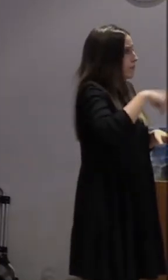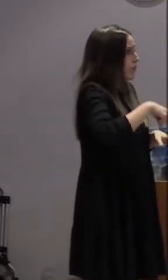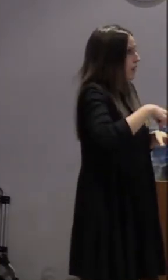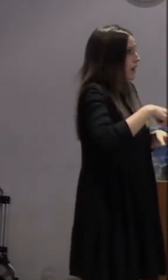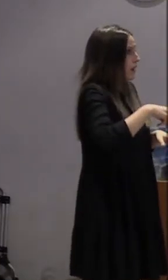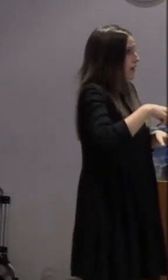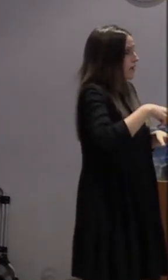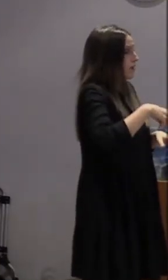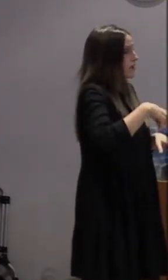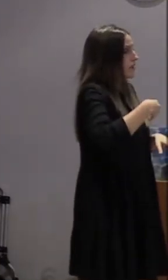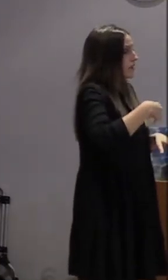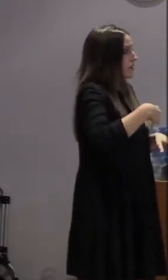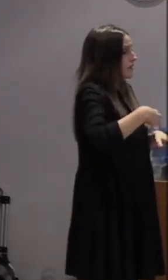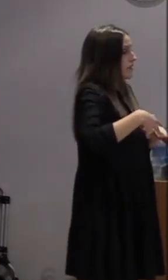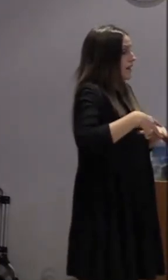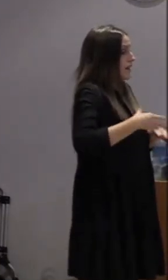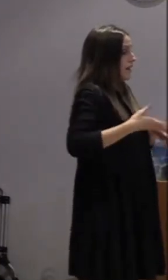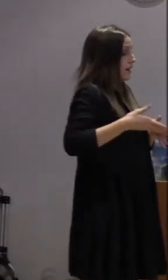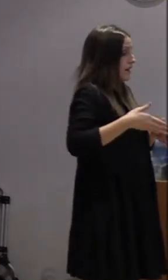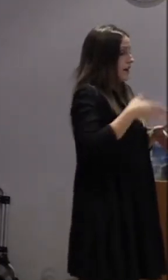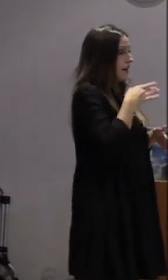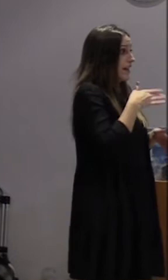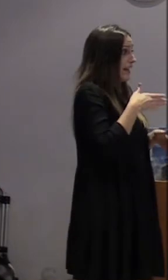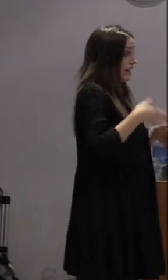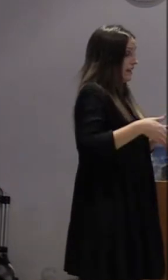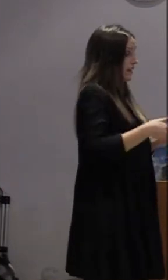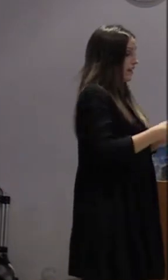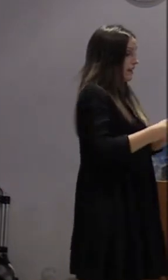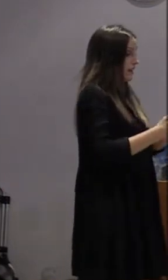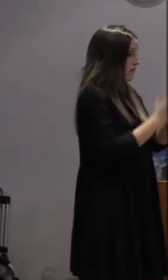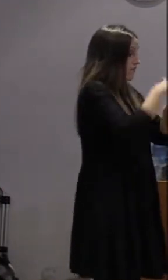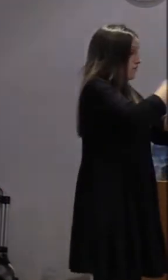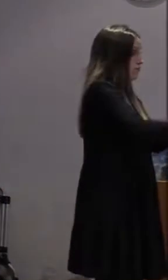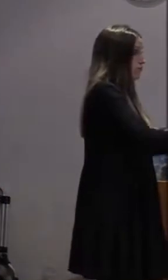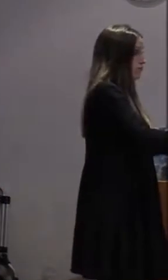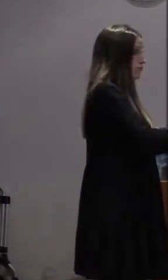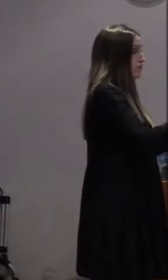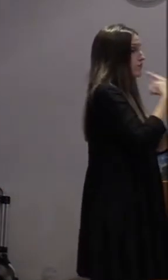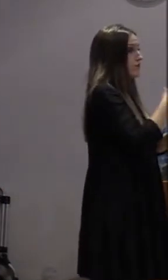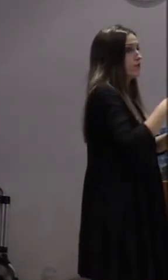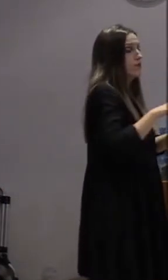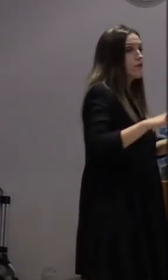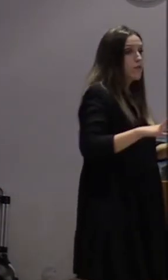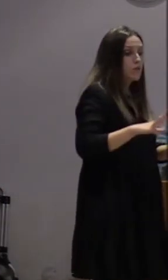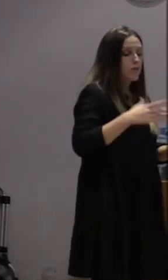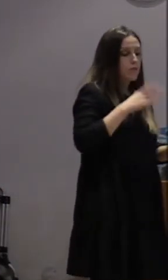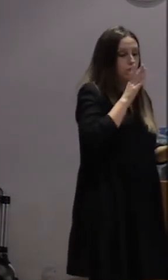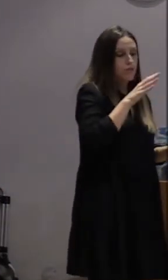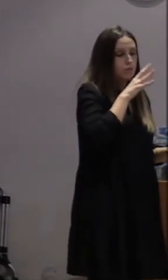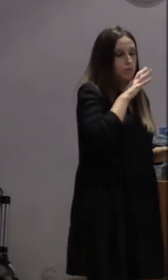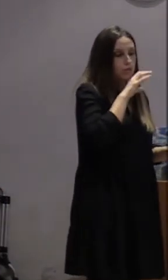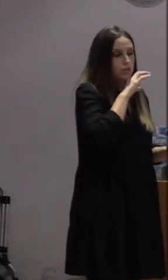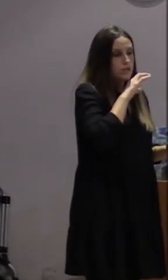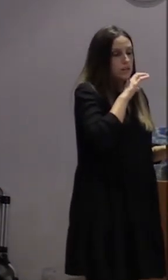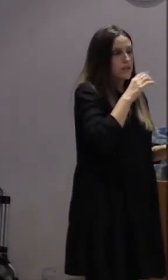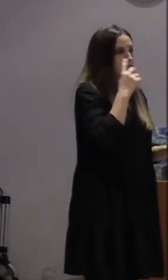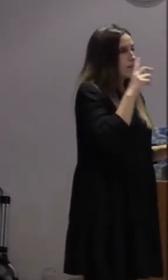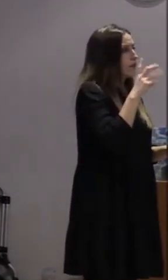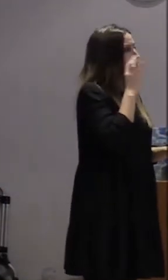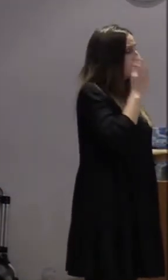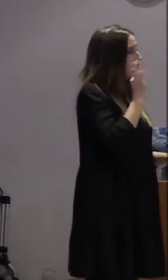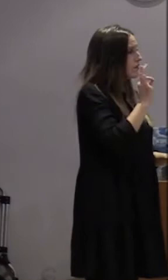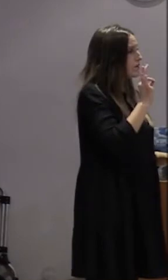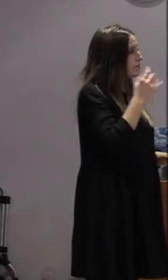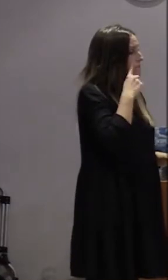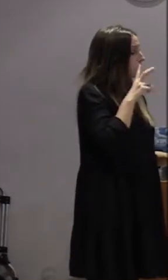ha desbordado el arroyo que va a pasar por Polar. Más de uno, a lo mejor, por curiosidad, aunque te digan que tengan cuidado, pero se